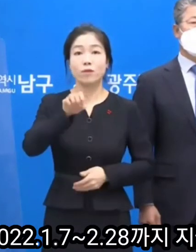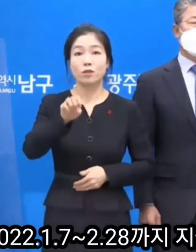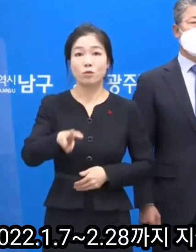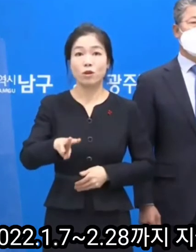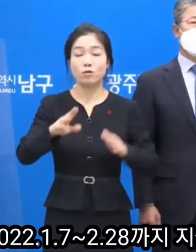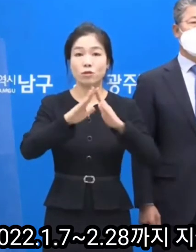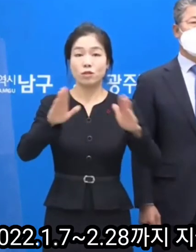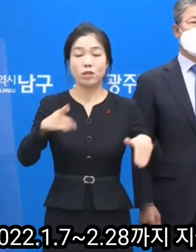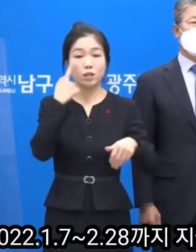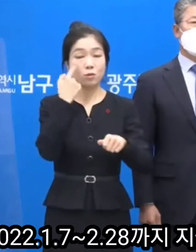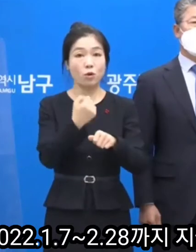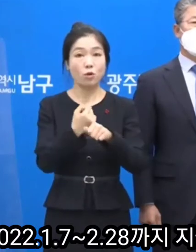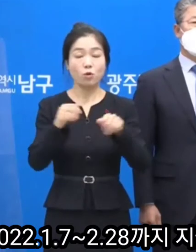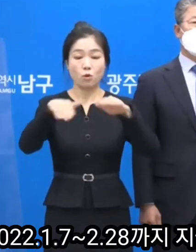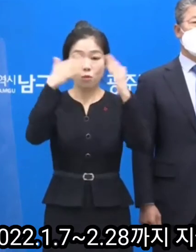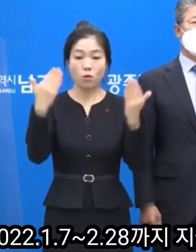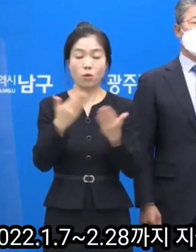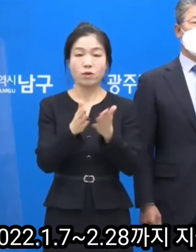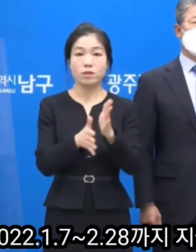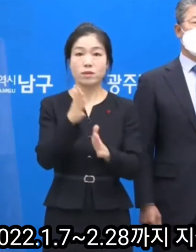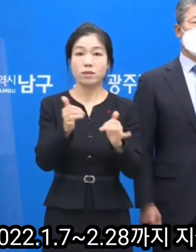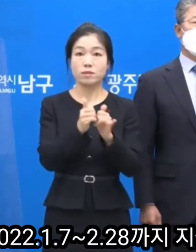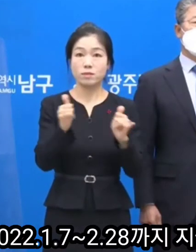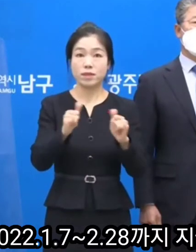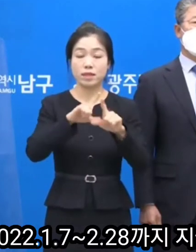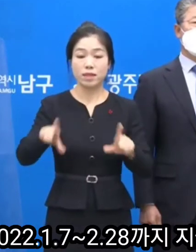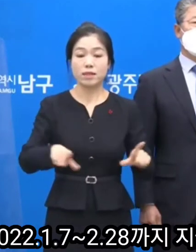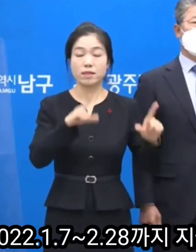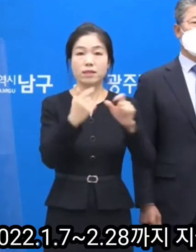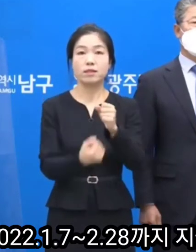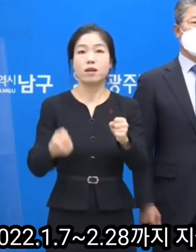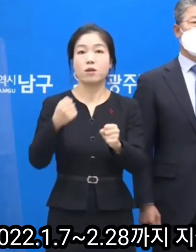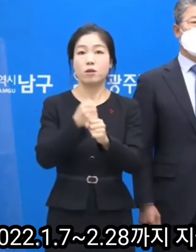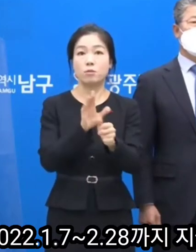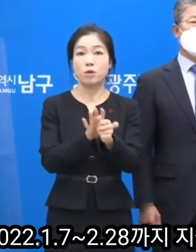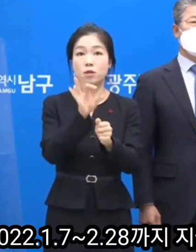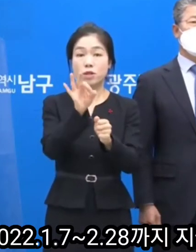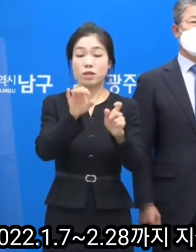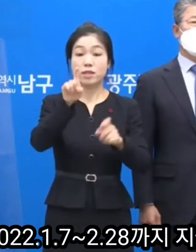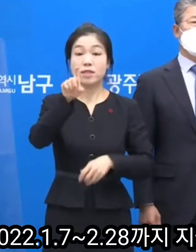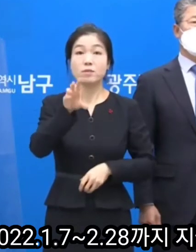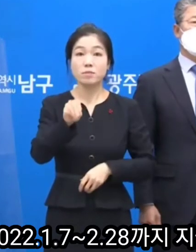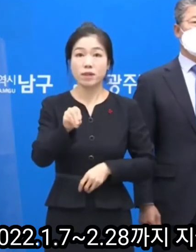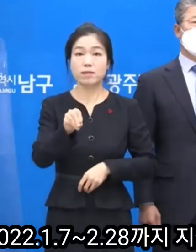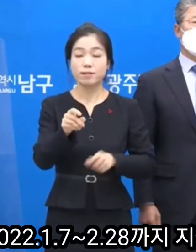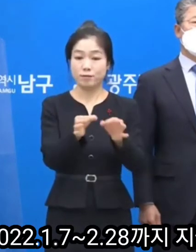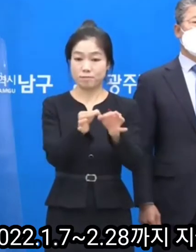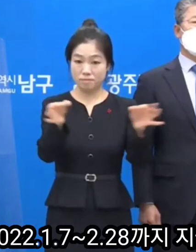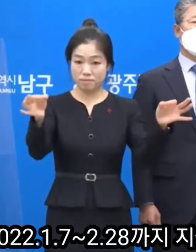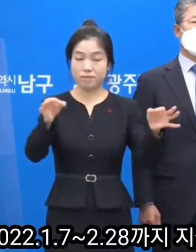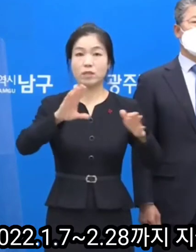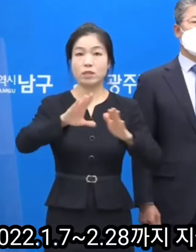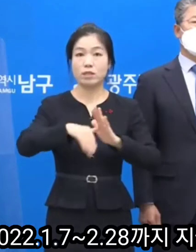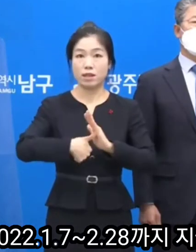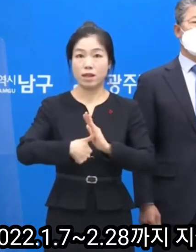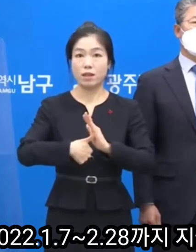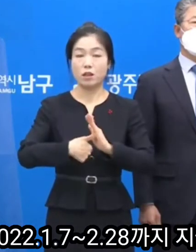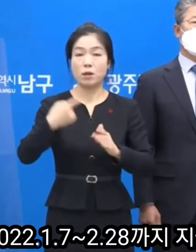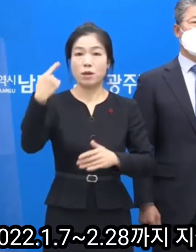광주 전남연구원은 모든 시민에게 일상회복지원금이 10만원씩 지급됐을 때